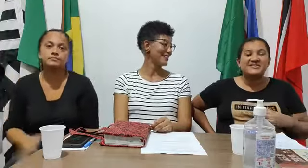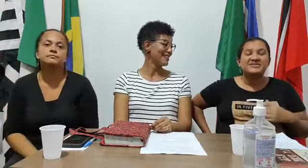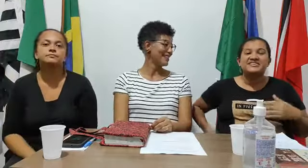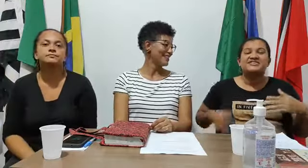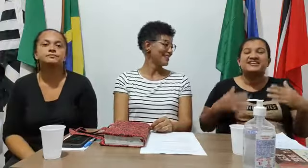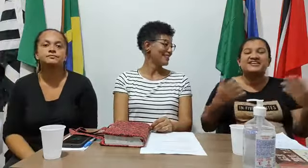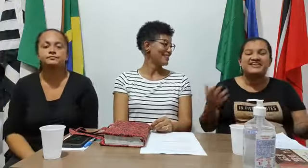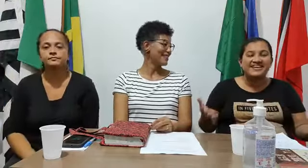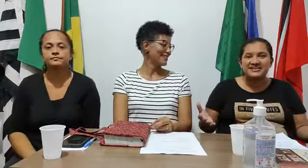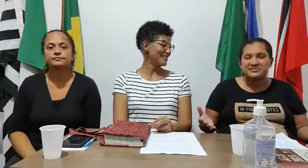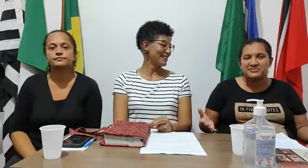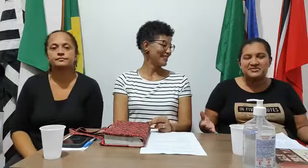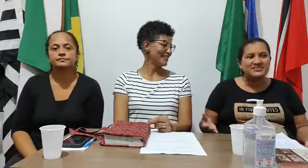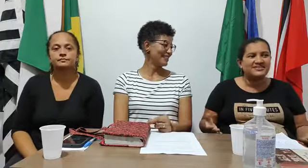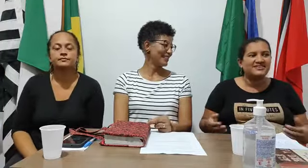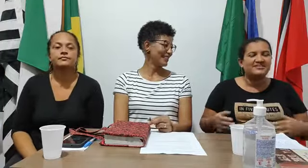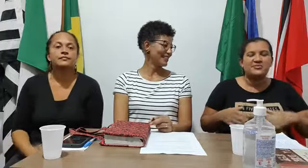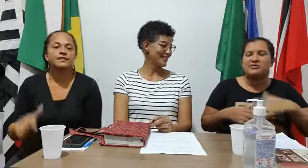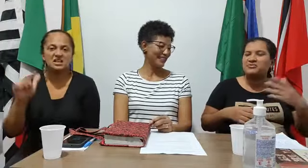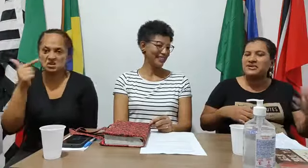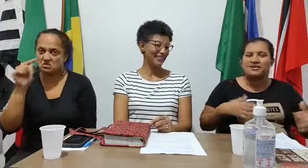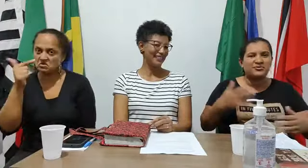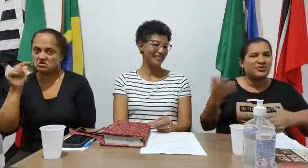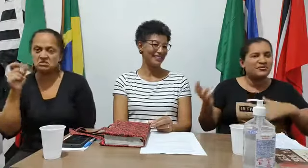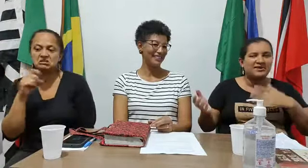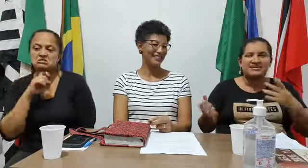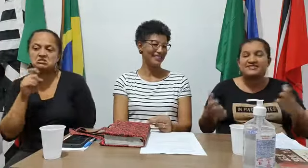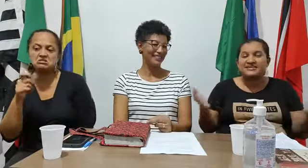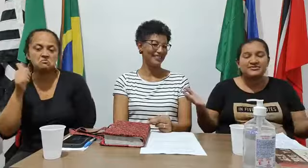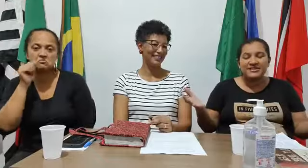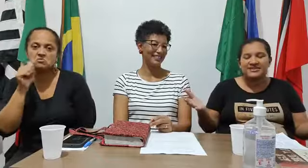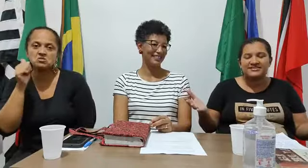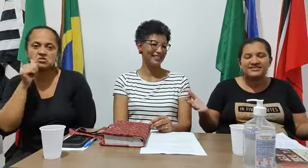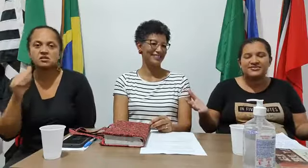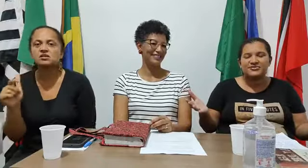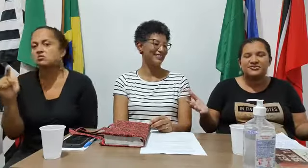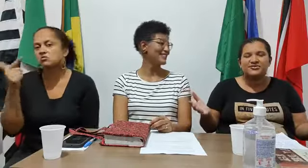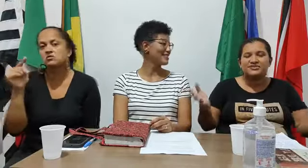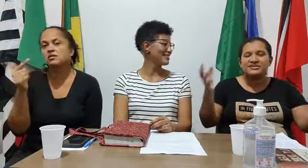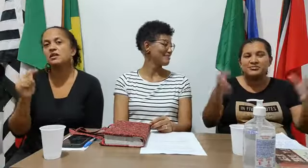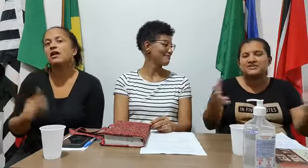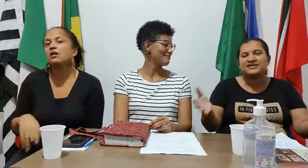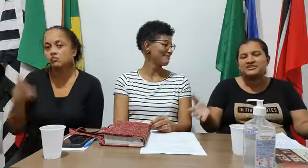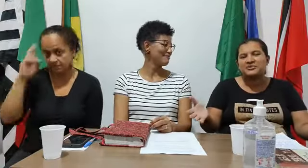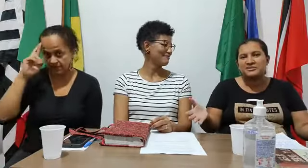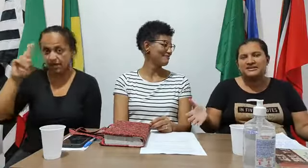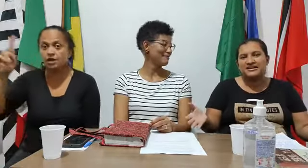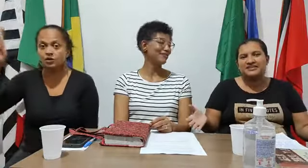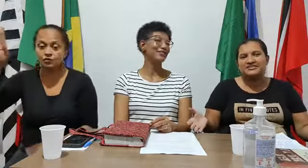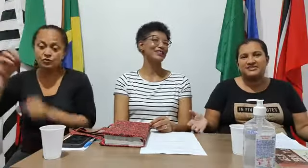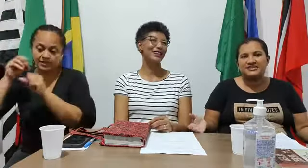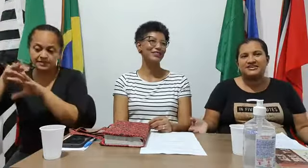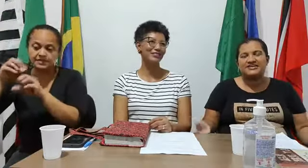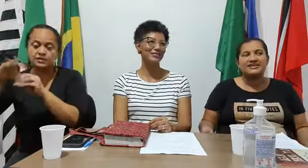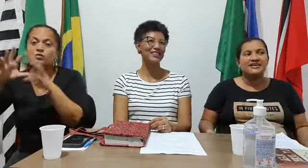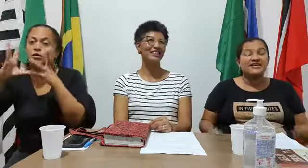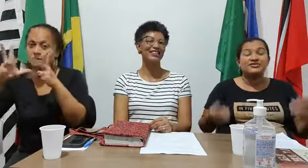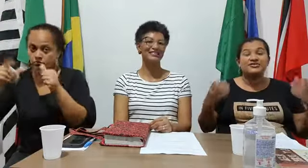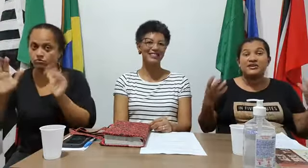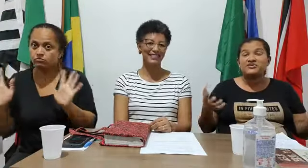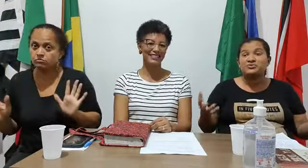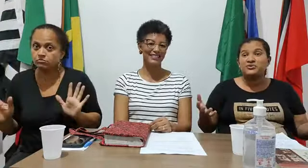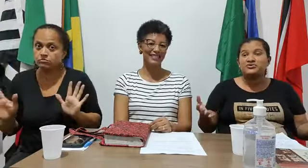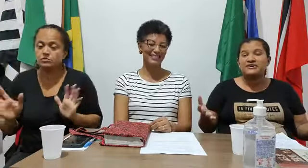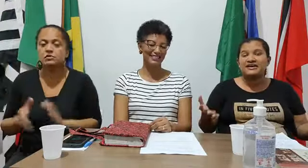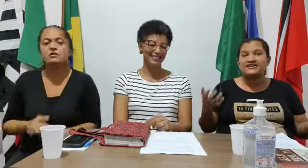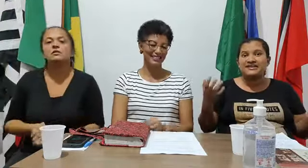Sim, não existe ninguém, irmãos, que uma mulher, um homem, uma criança, que não tenha, que o Senhor não tenha depositado uma habilidade, né? Verdade. A gente